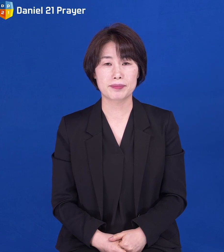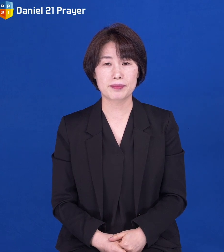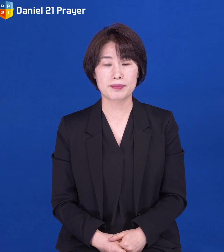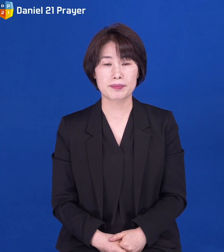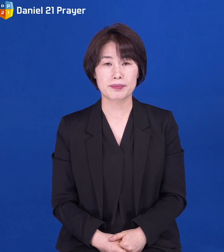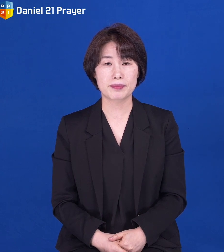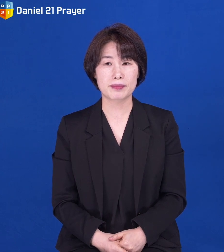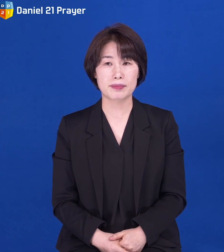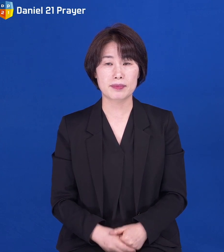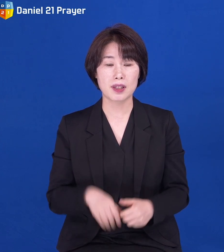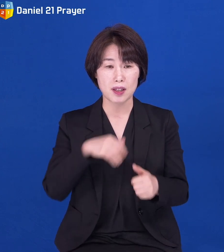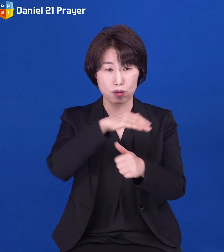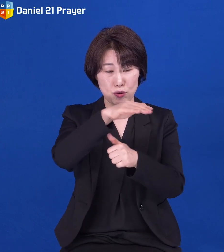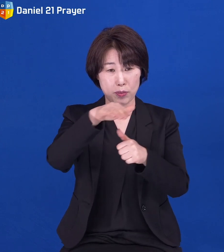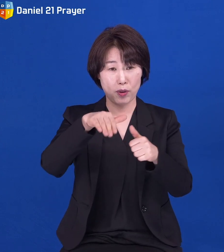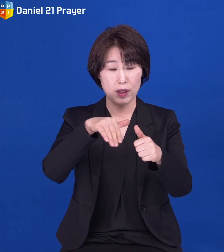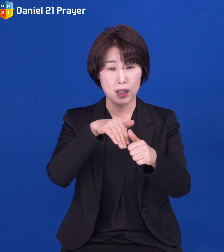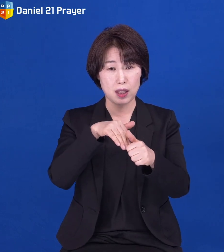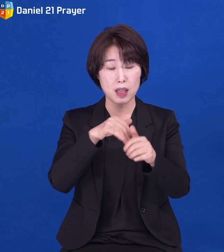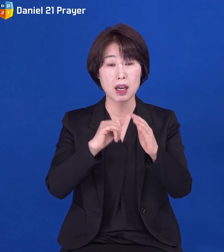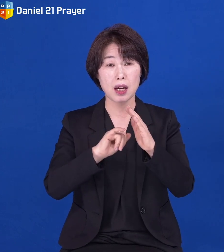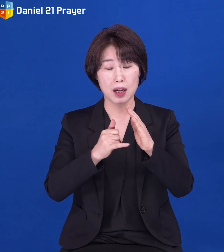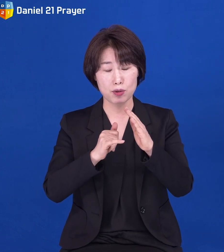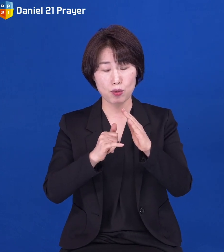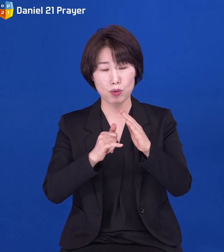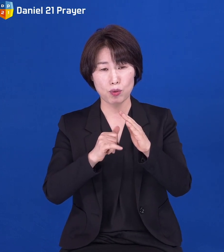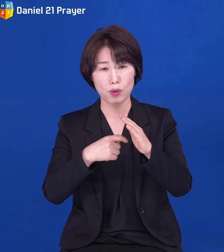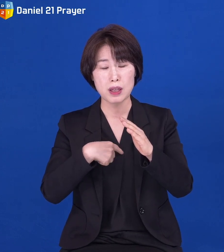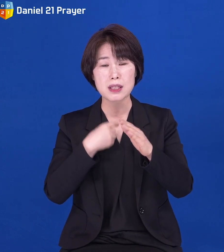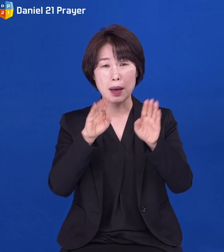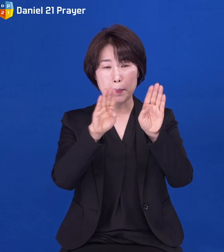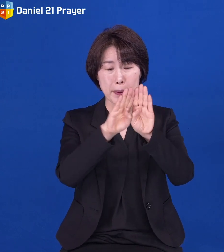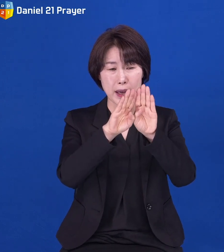식구들이 참 다 힘들어해요. 그래서 이제 자폐 아이를 키우는